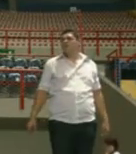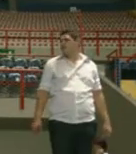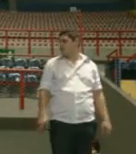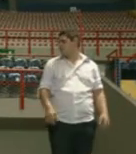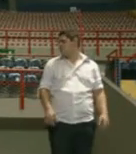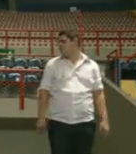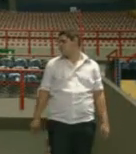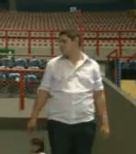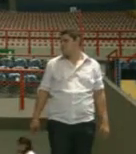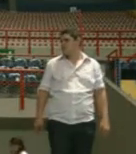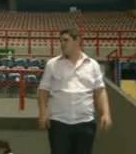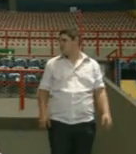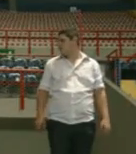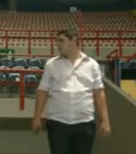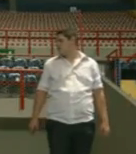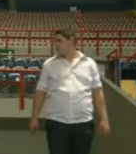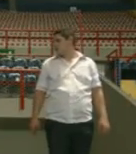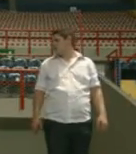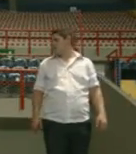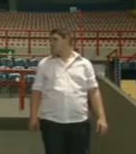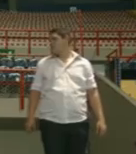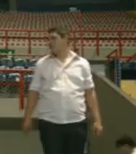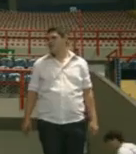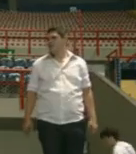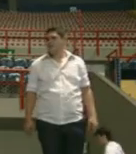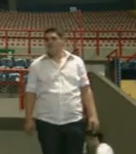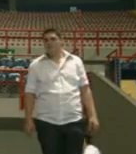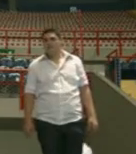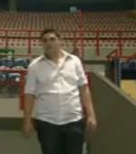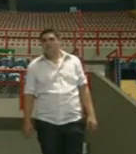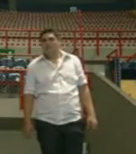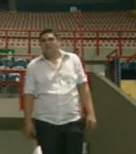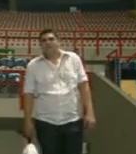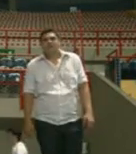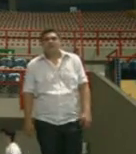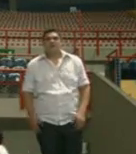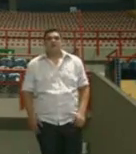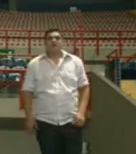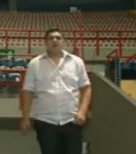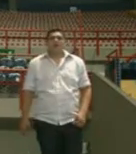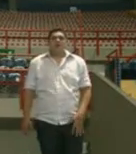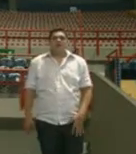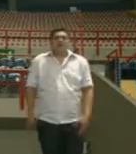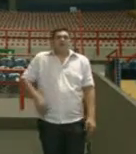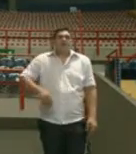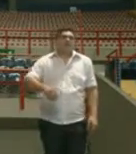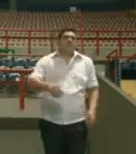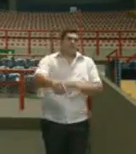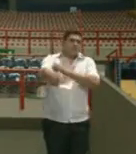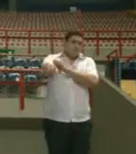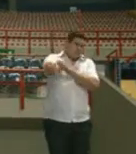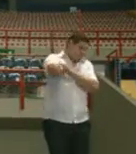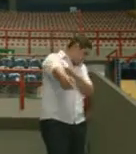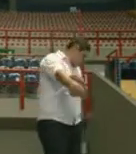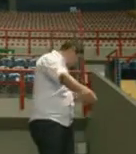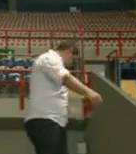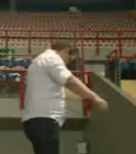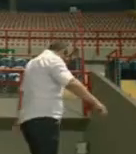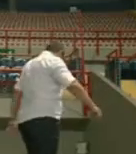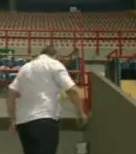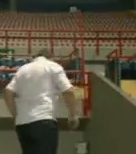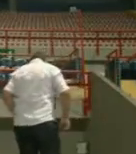ainda? Estou correndo, viu, gente? 7 minutos, não é isso? Senhores, olha essa questão